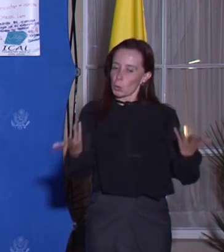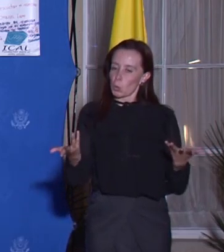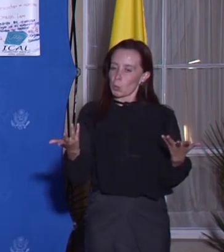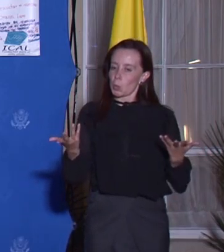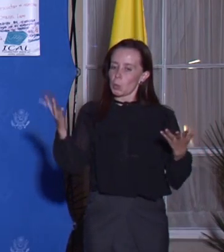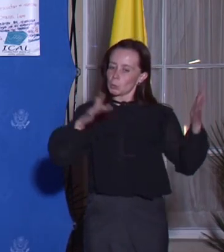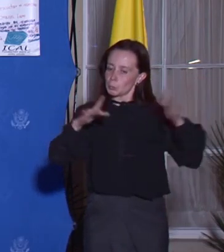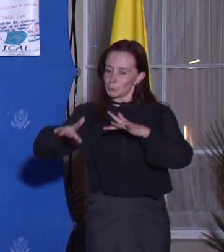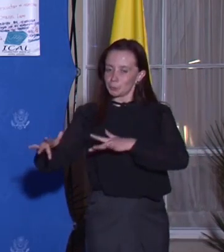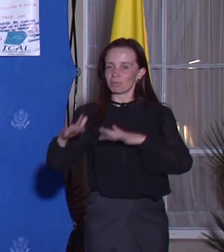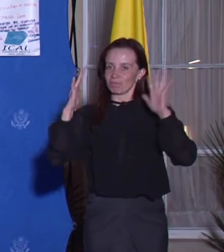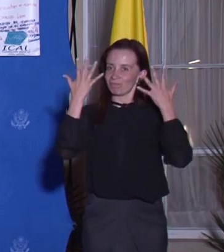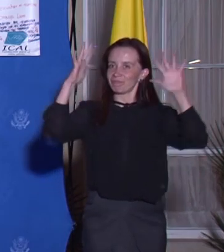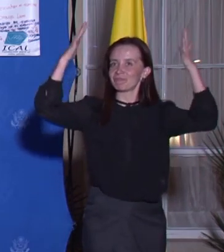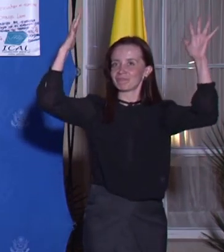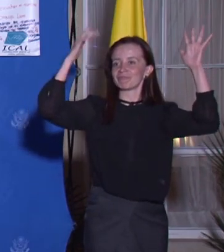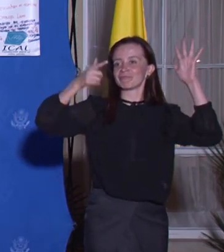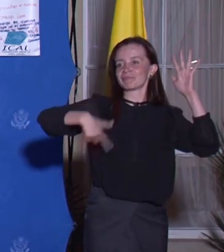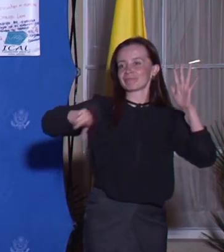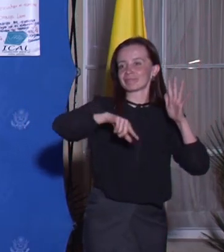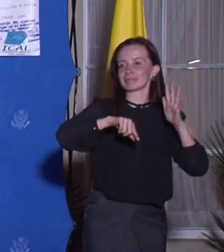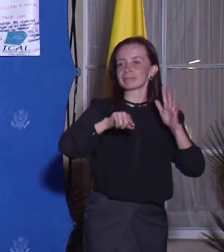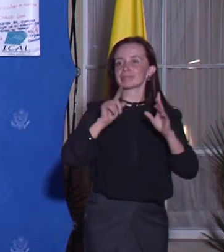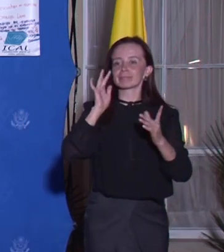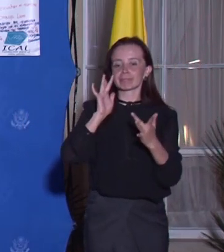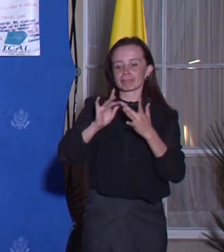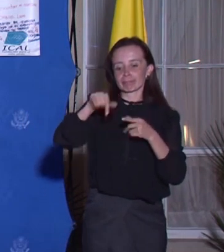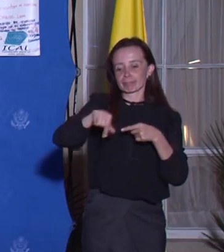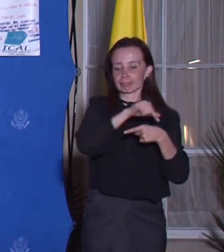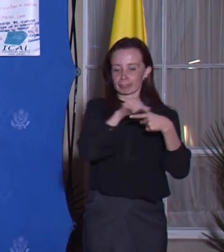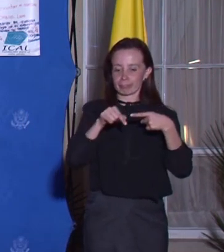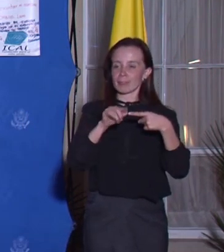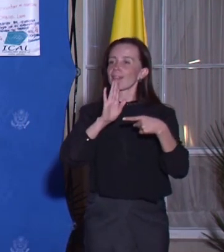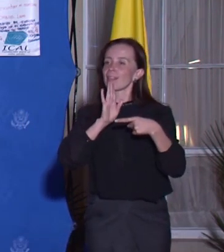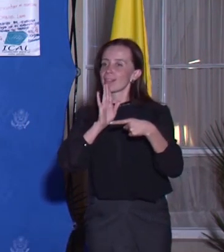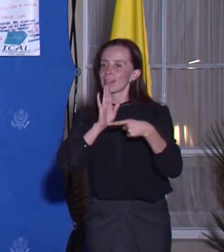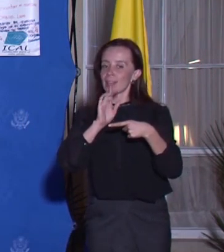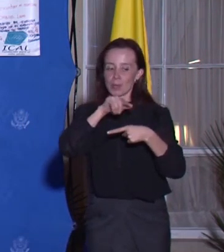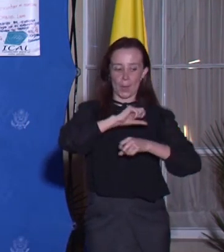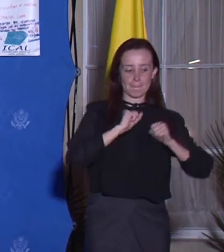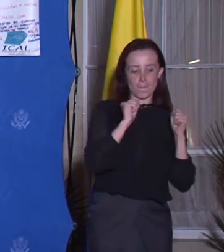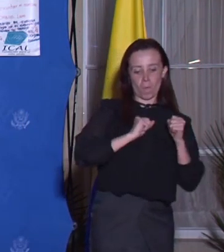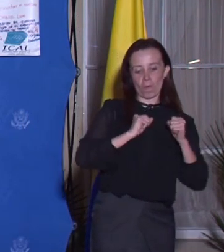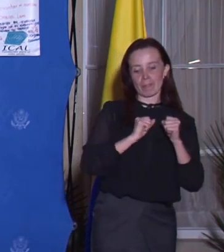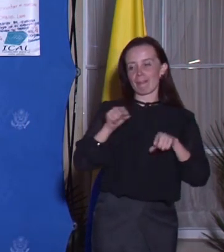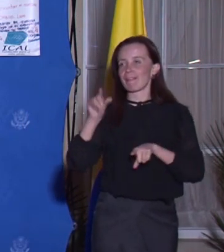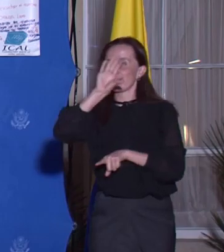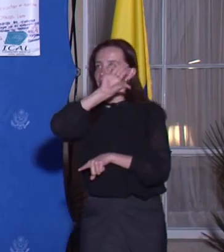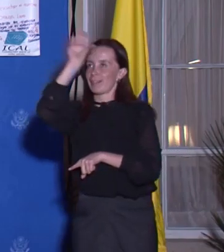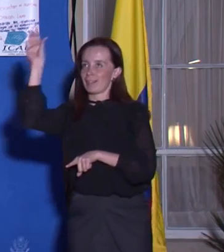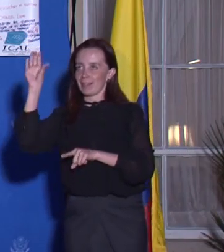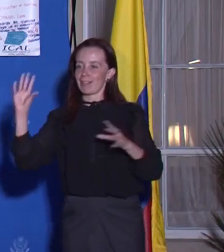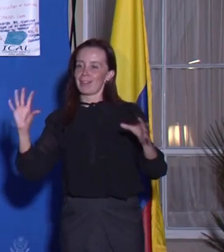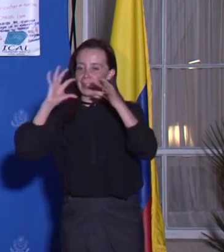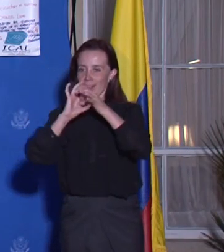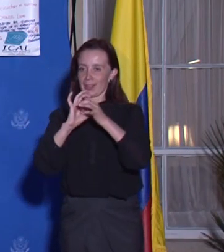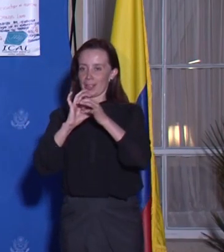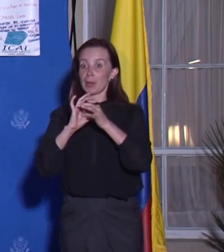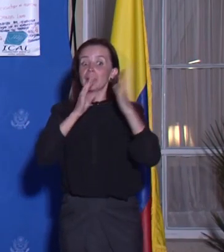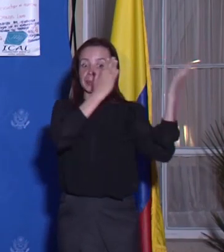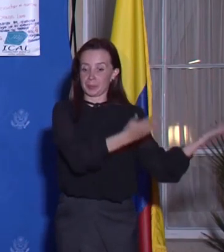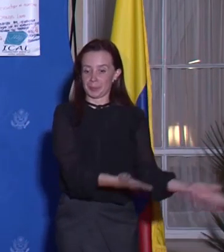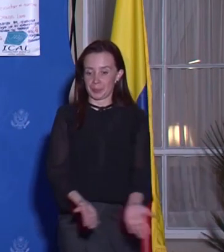para celebrar la relación de ciudades hermanas entre Bogotá y Chicago. Y quiero darle la bienvenida a